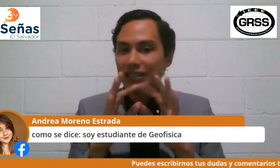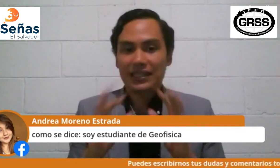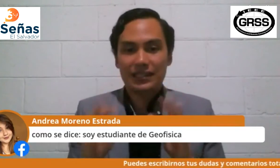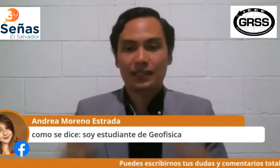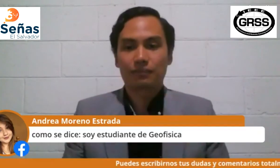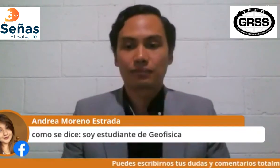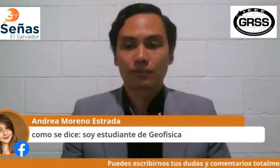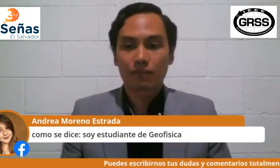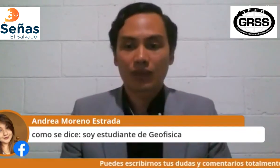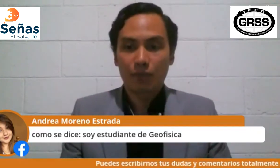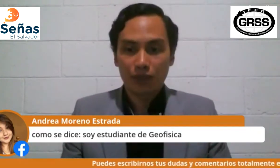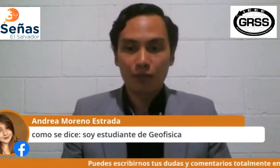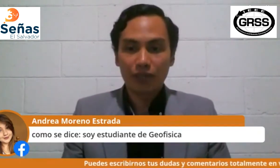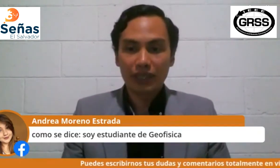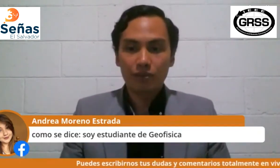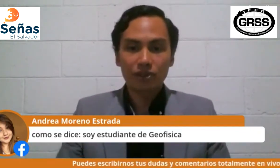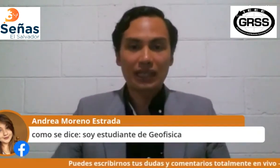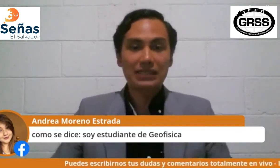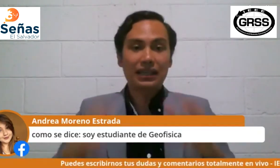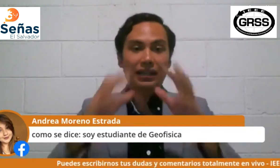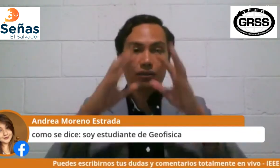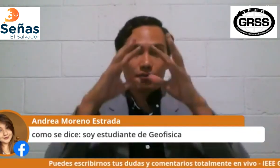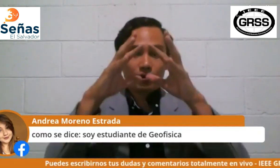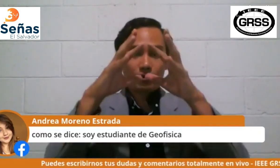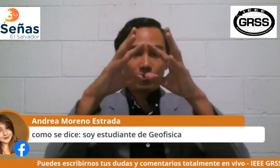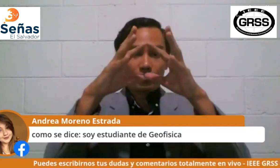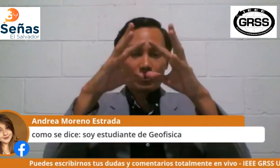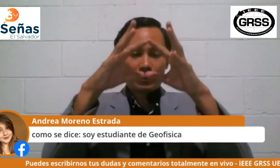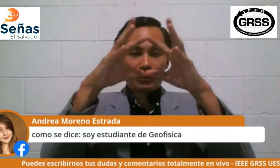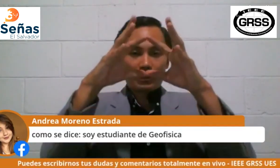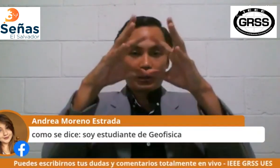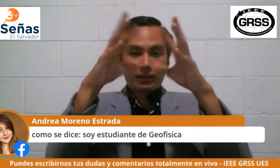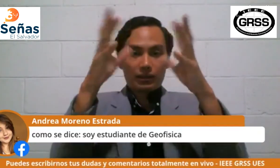no existe, pero podríamos hacerla como